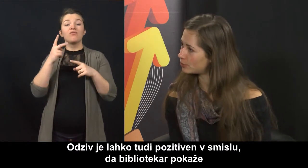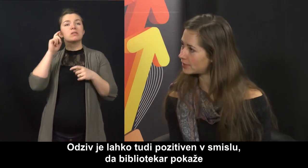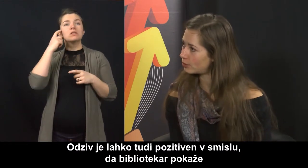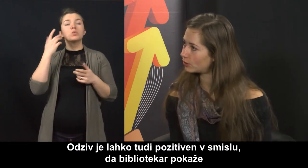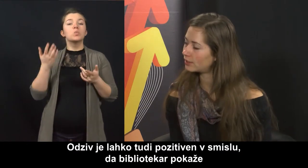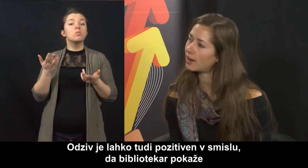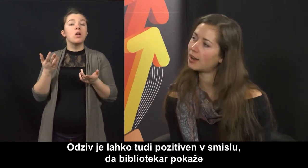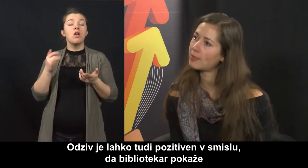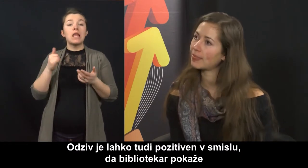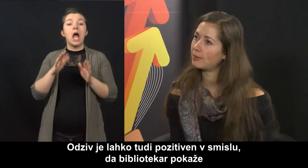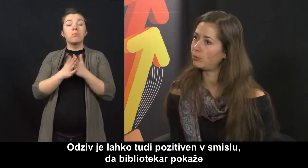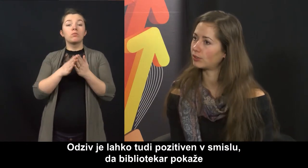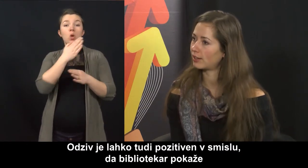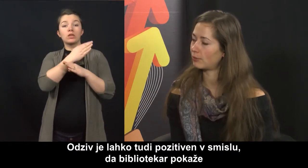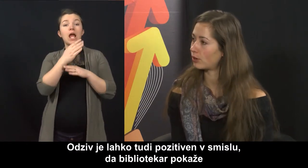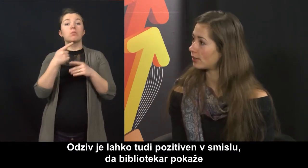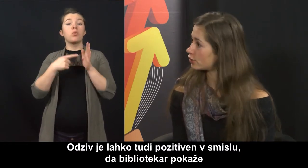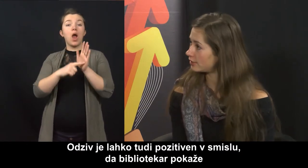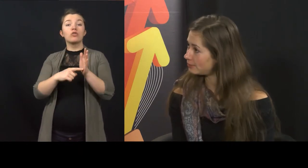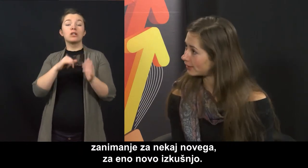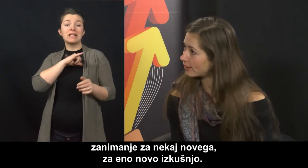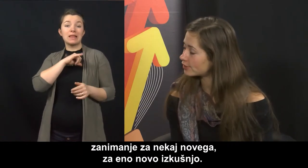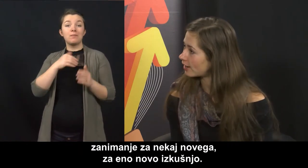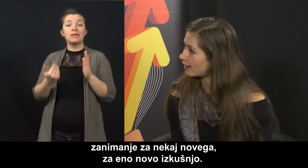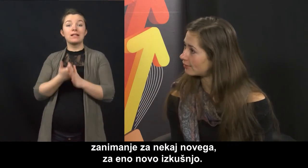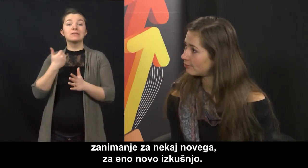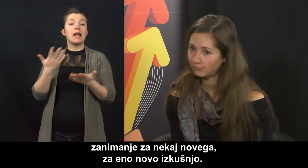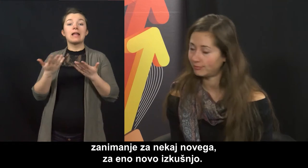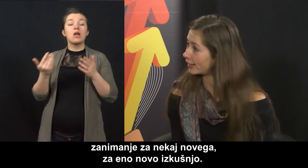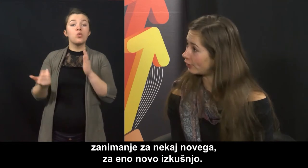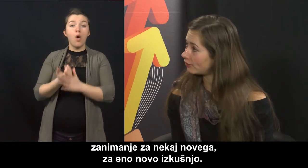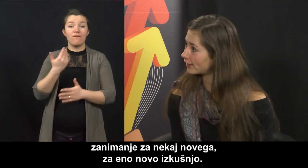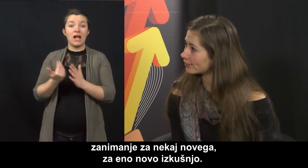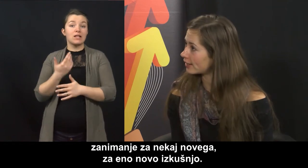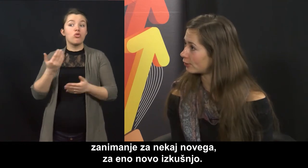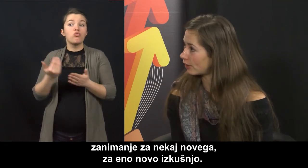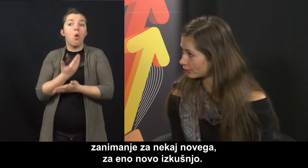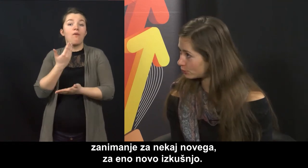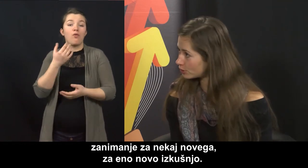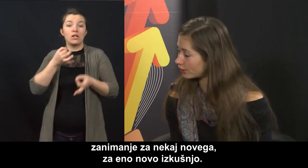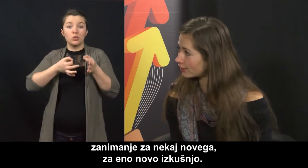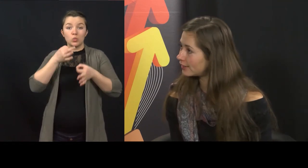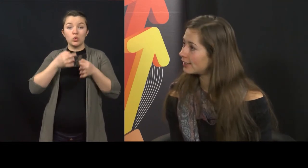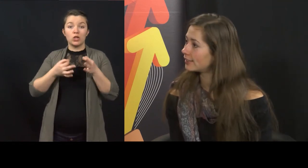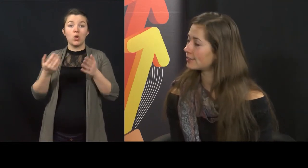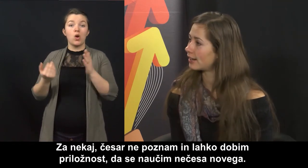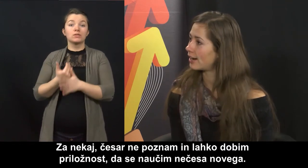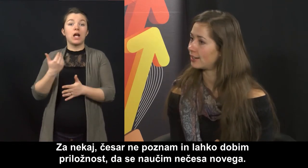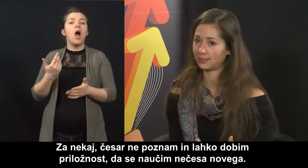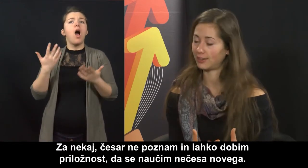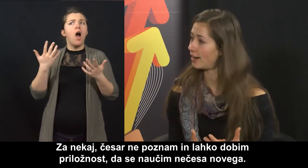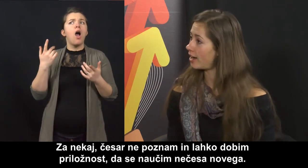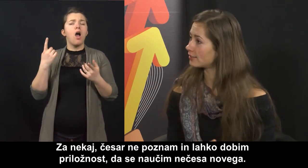pozitiven v smislu, da bibliotekar pokaže zanimanje za nekaj novega, za eno novo izkušnjo,